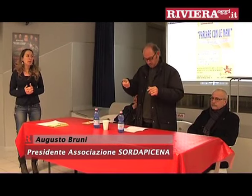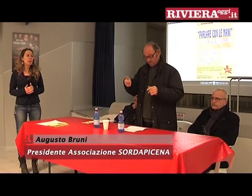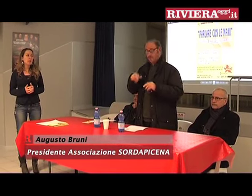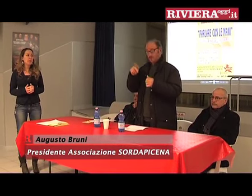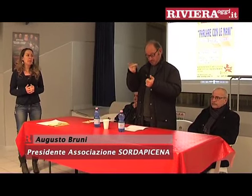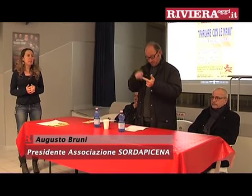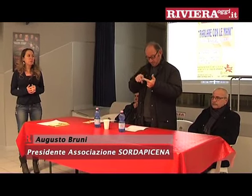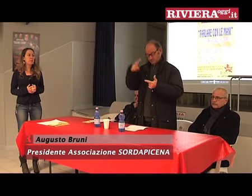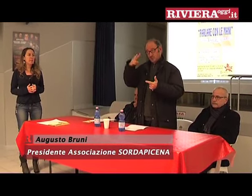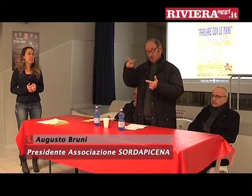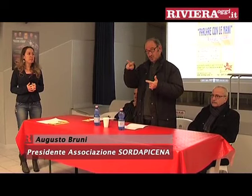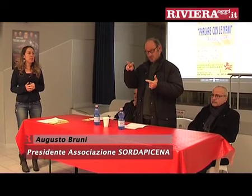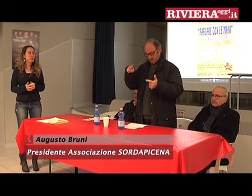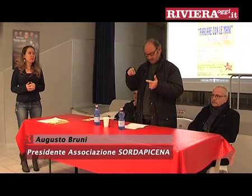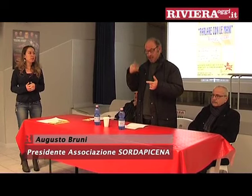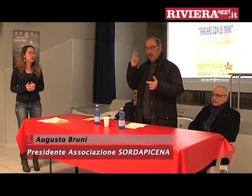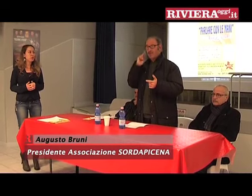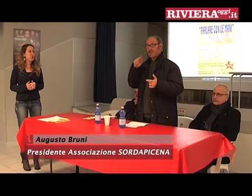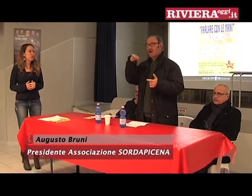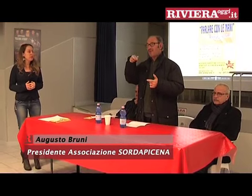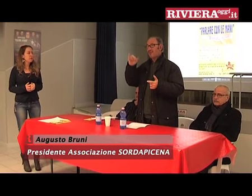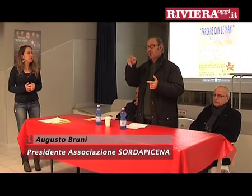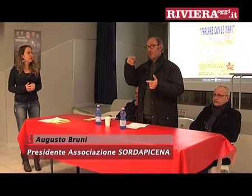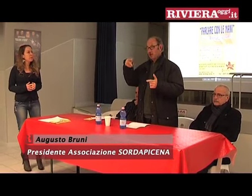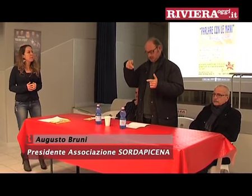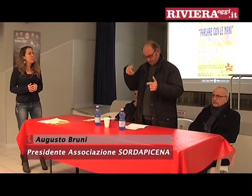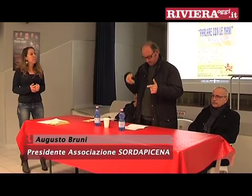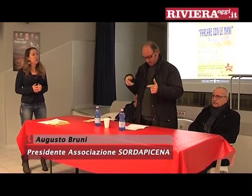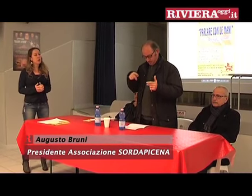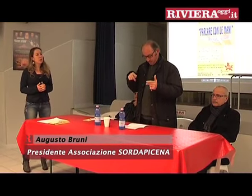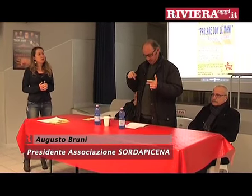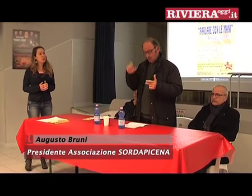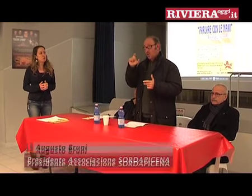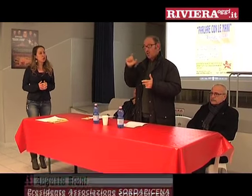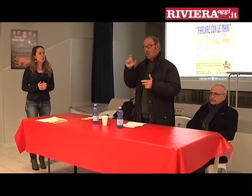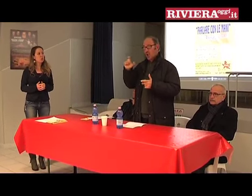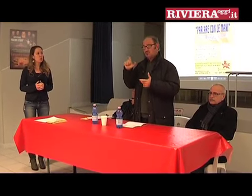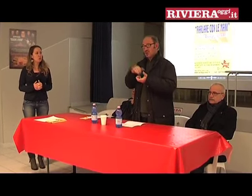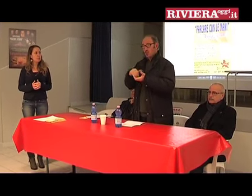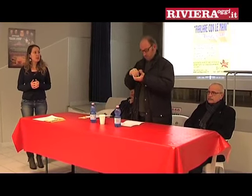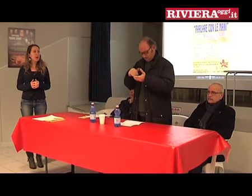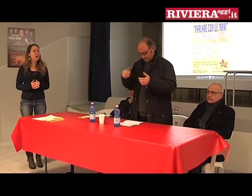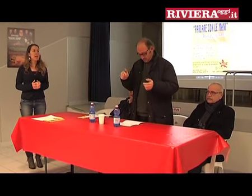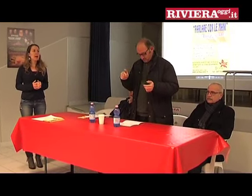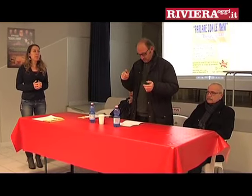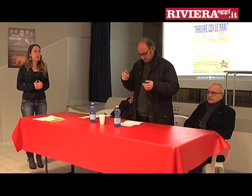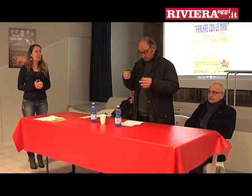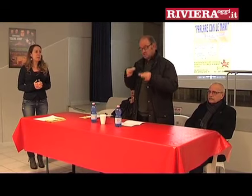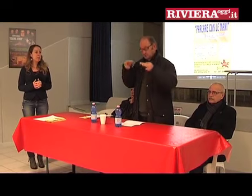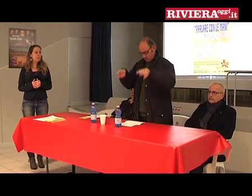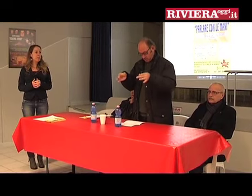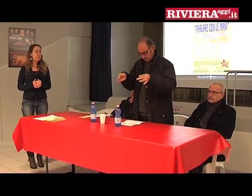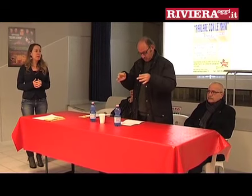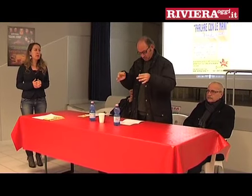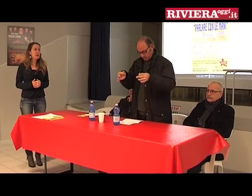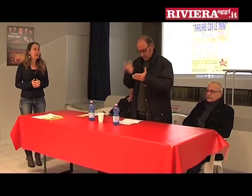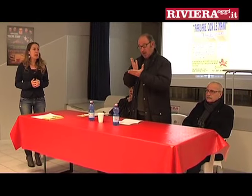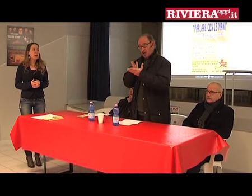e la persona di Margherita Sorge per il contributo ricevuto. L'Amplifon